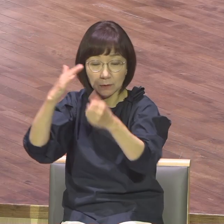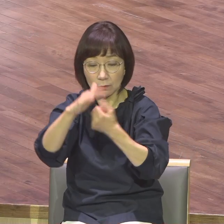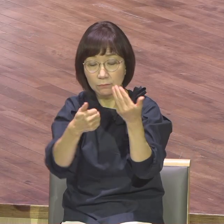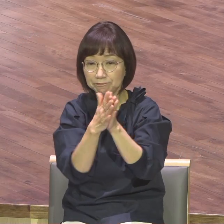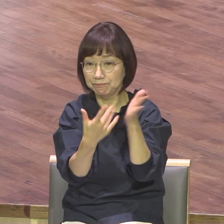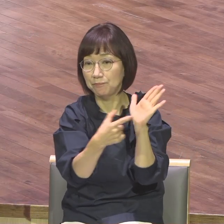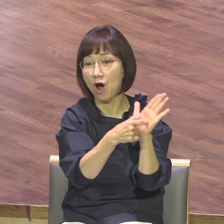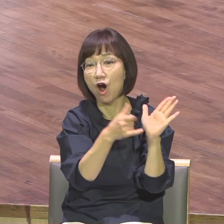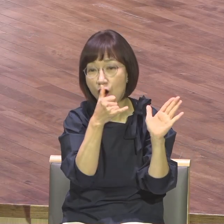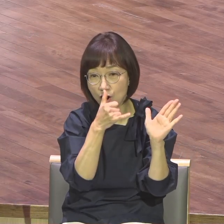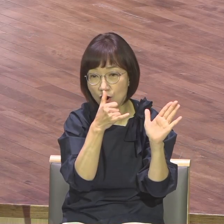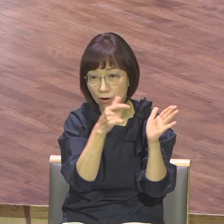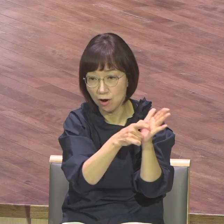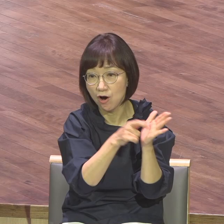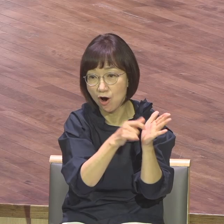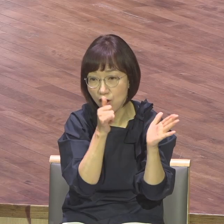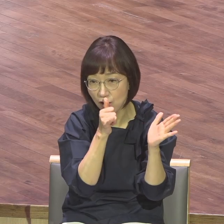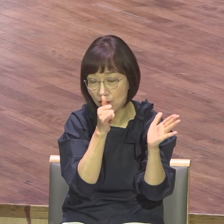말하고